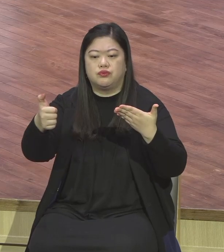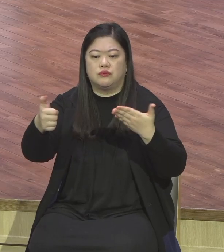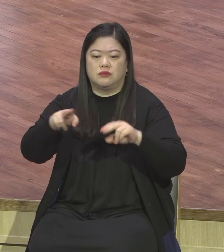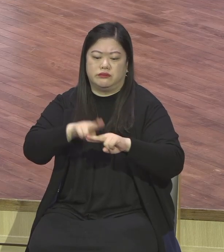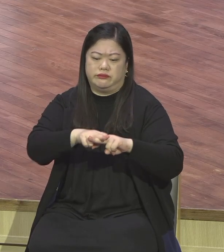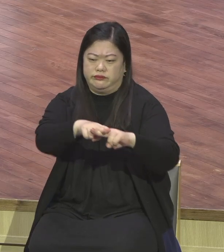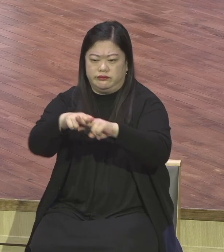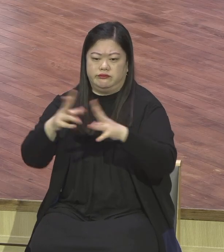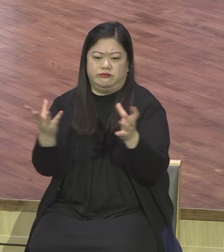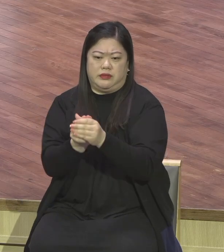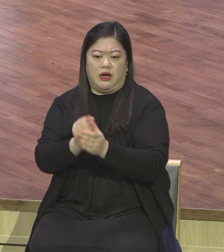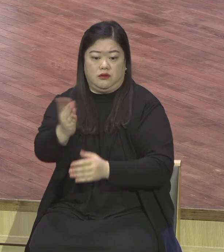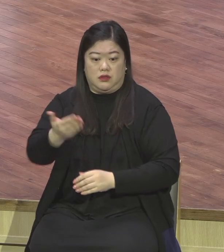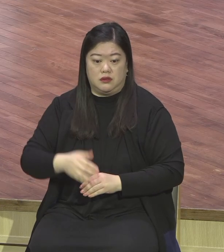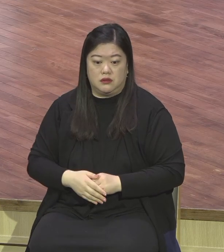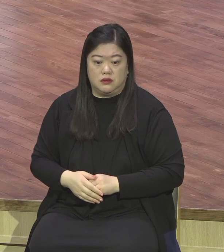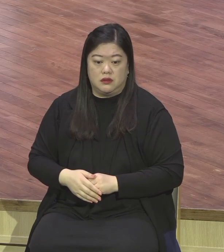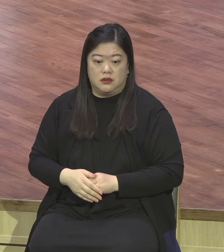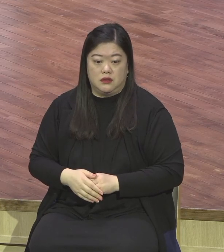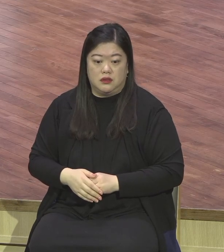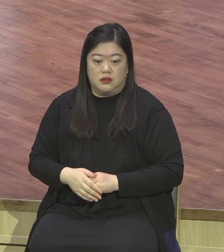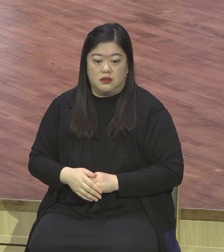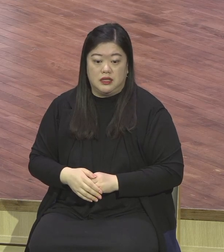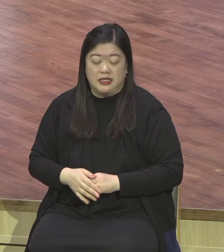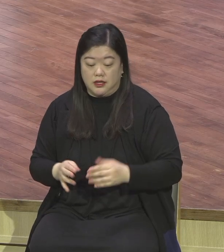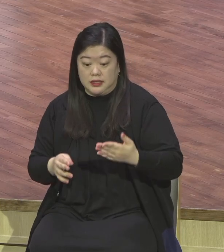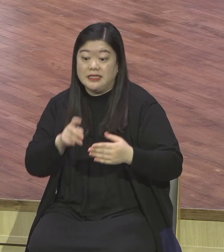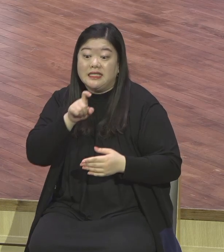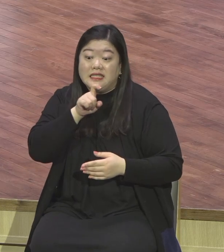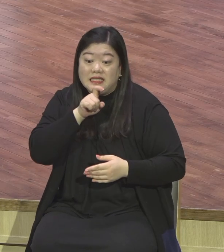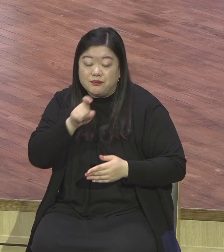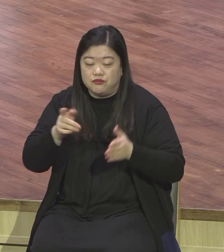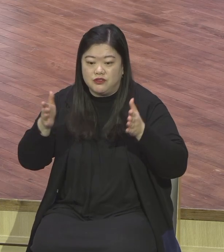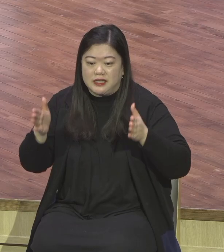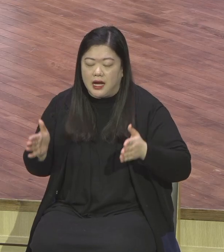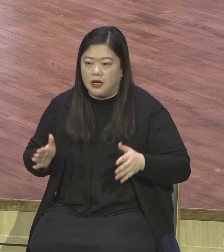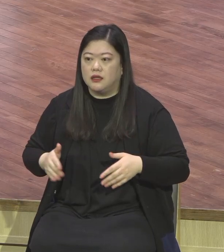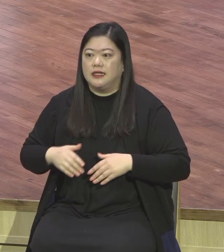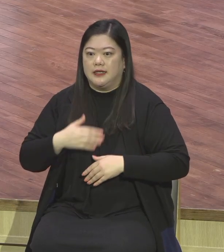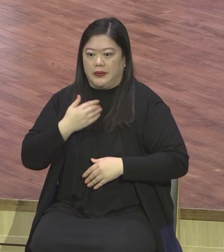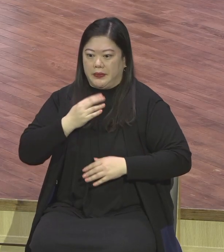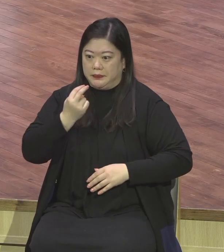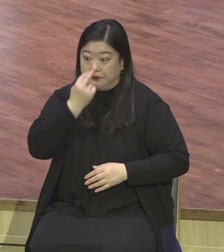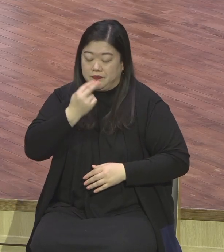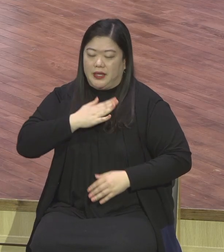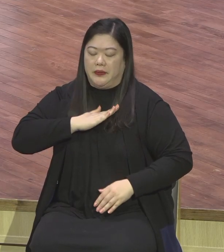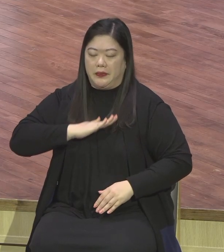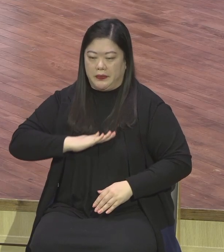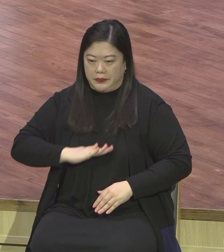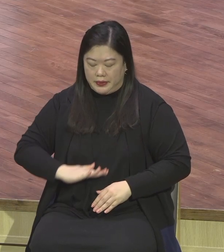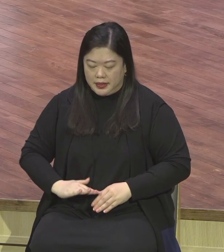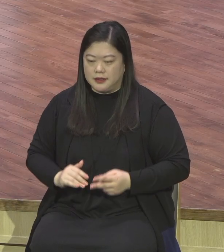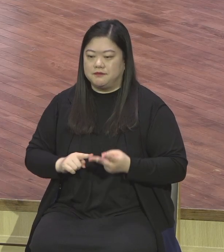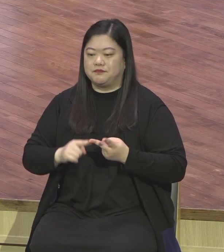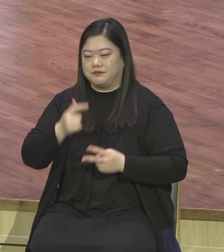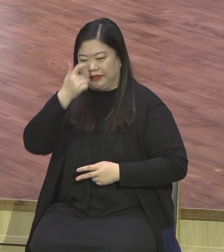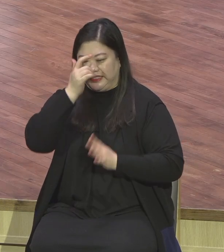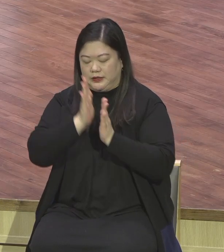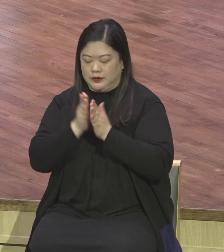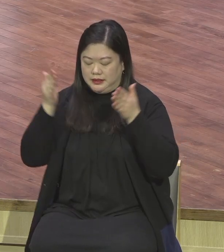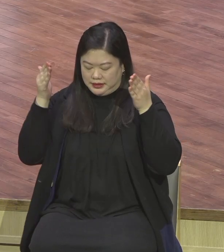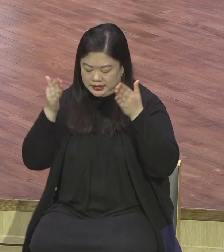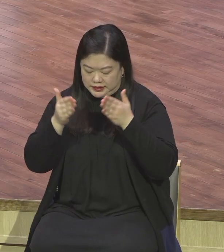정신 좀 차려가 예배 모드로 바꿔야 될 거 아니에요 헐레볼 때 와가지고 정신없이